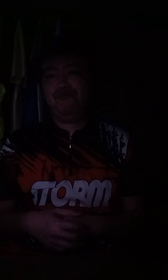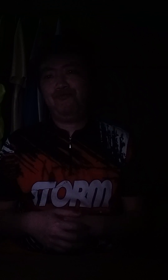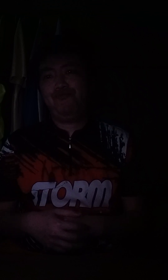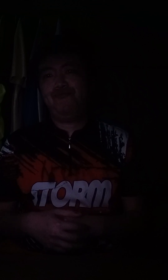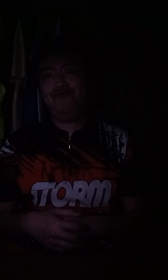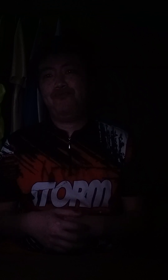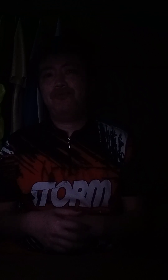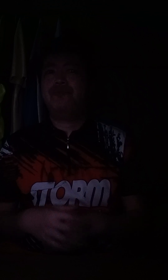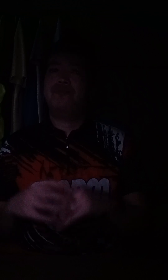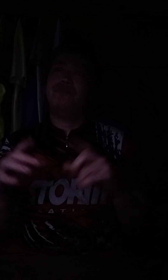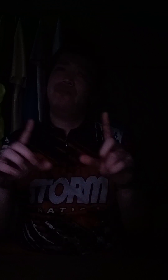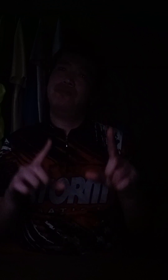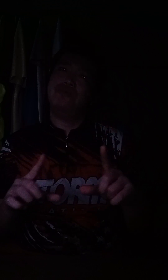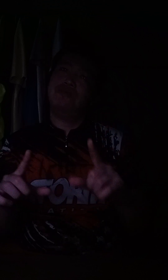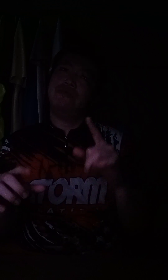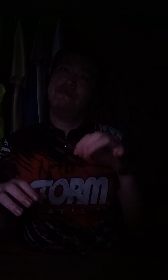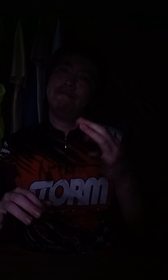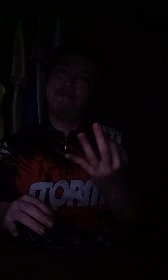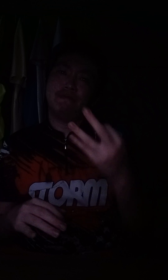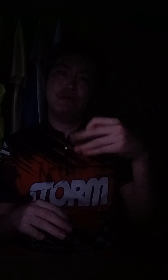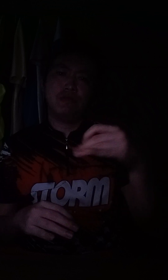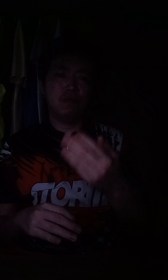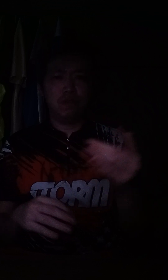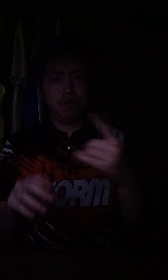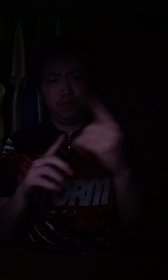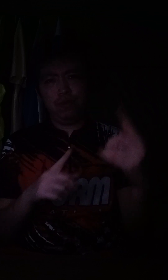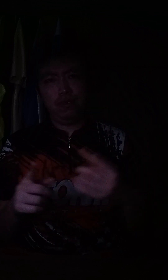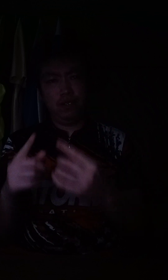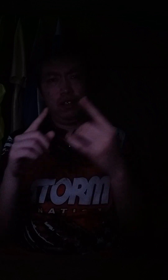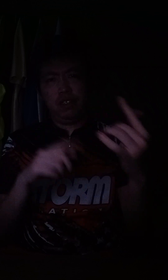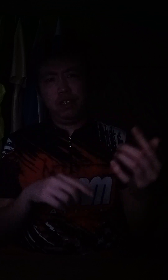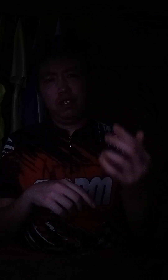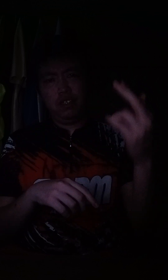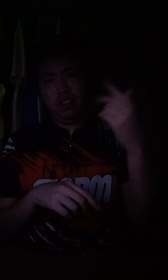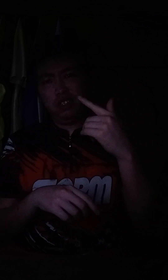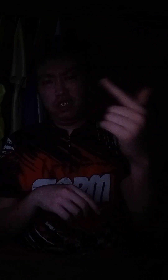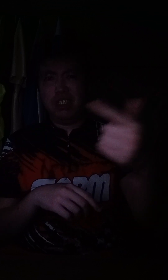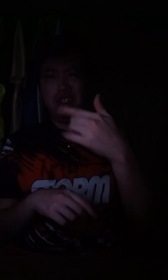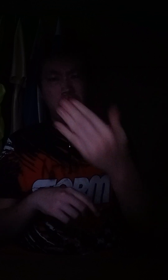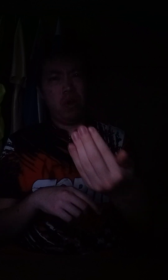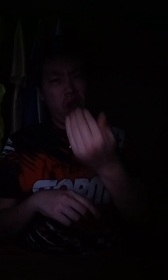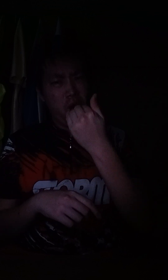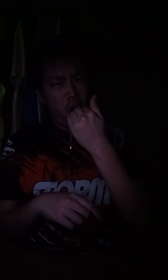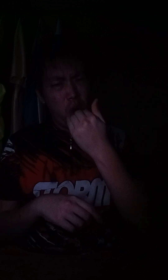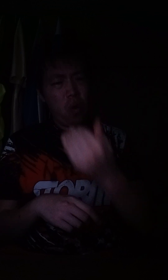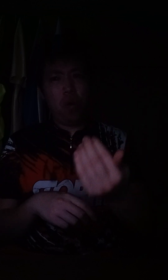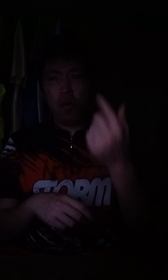그 첼로 그냥 현수 앞날을 생각하면 나도 자꾸 나이가 먹은 거야.